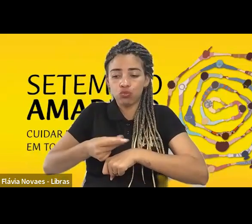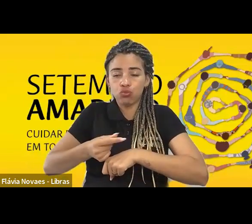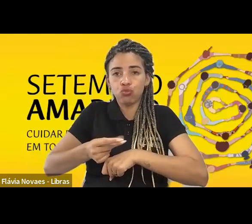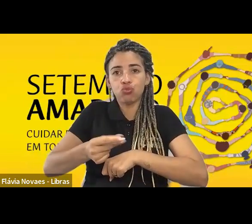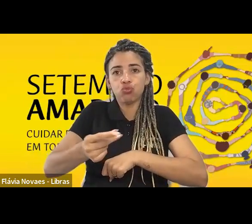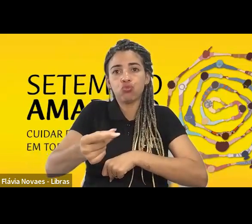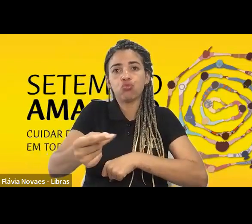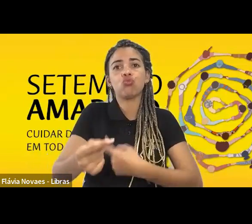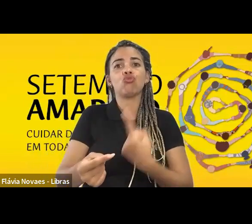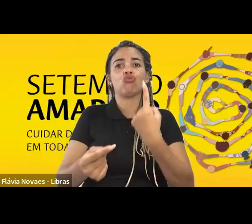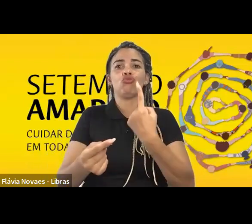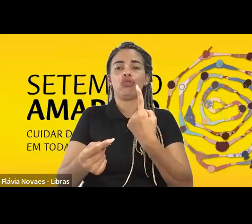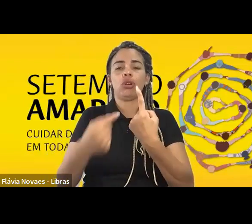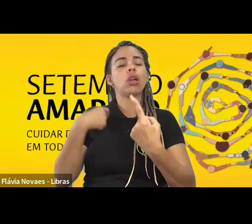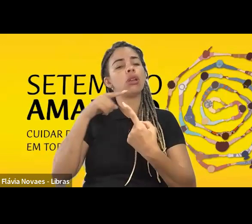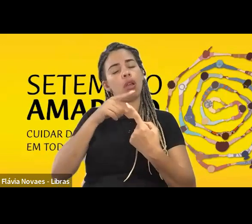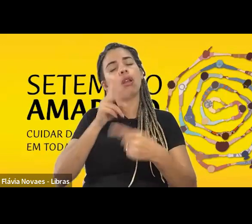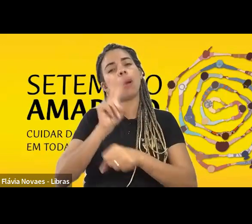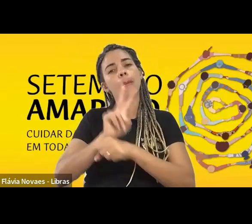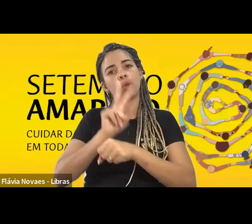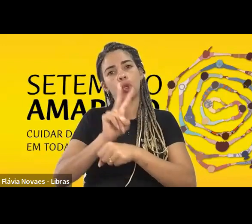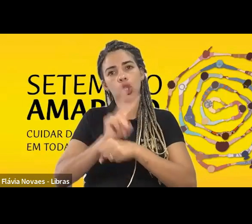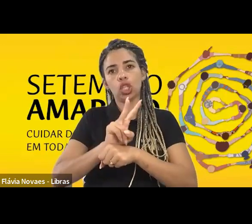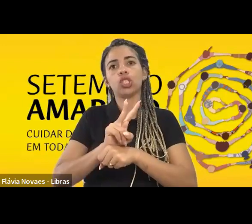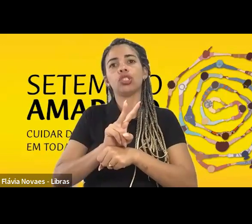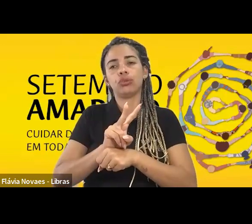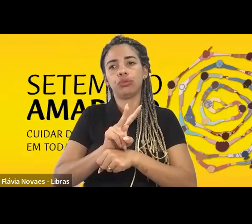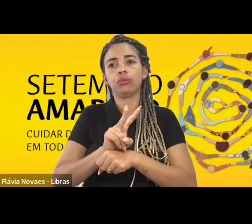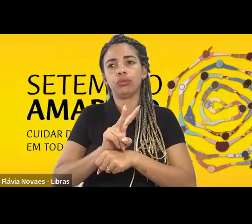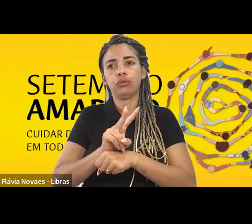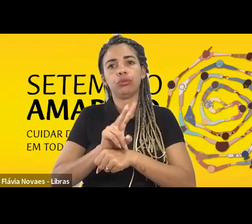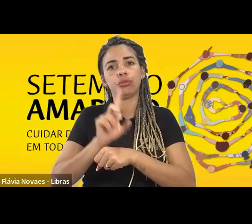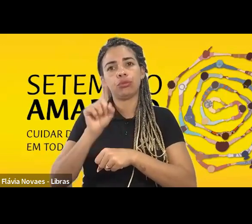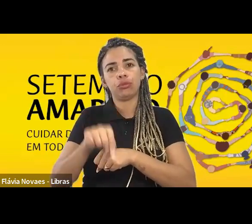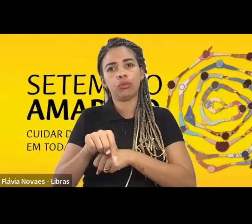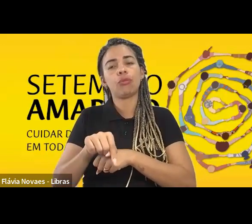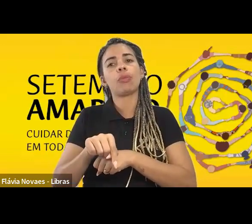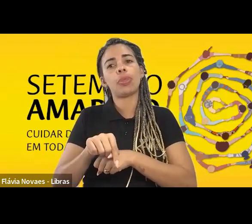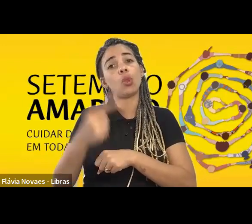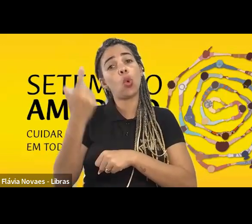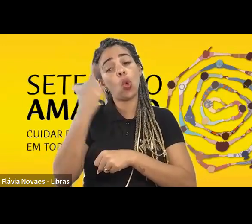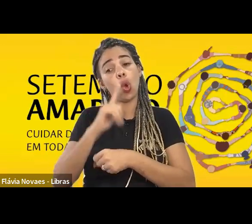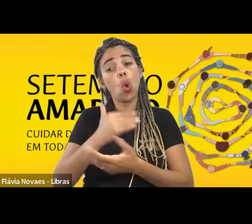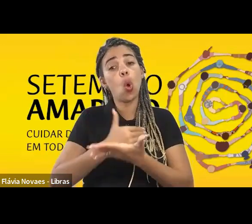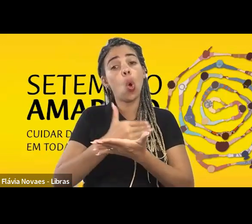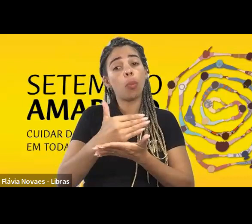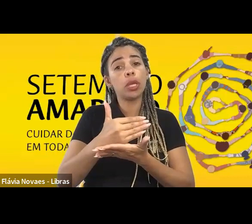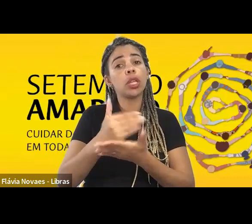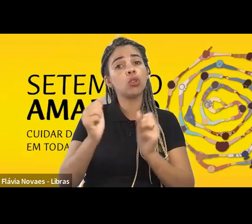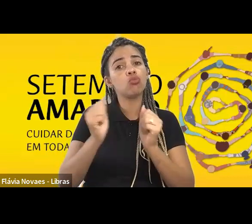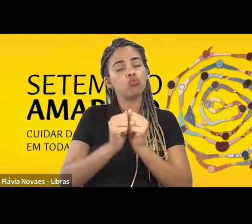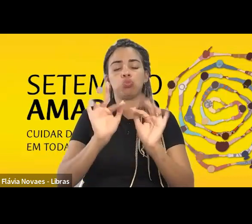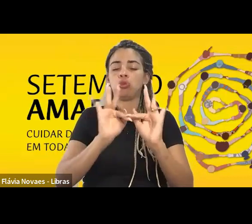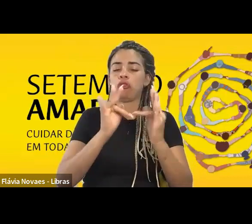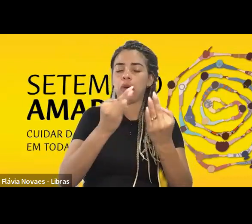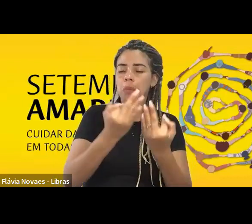ele esteja protegido. E isso pode ser estabelecido com a família, isso